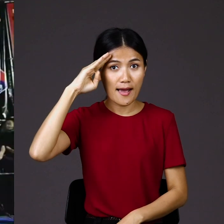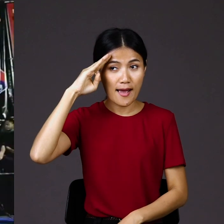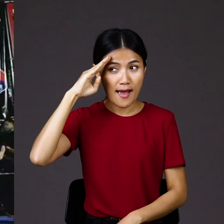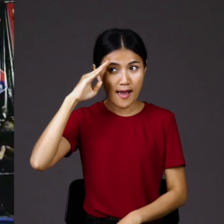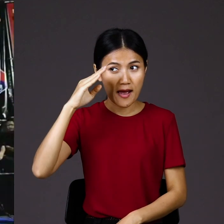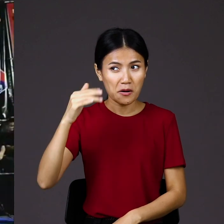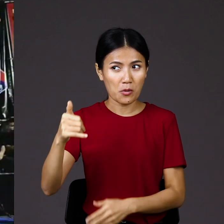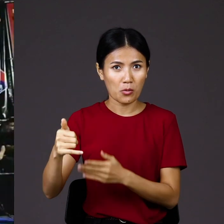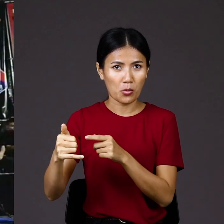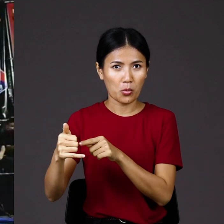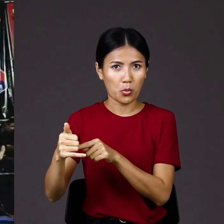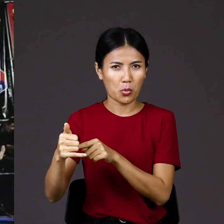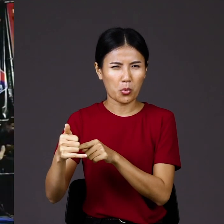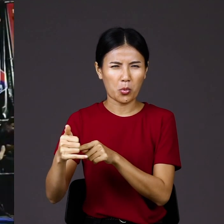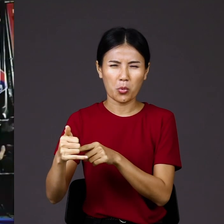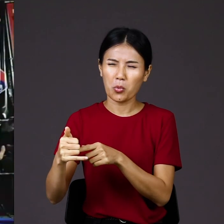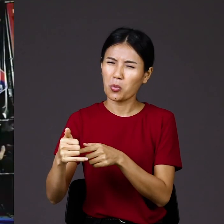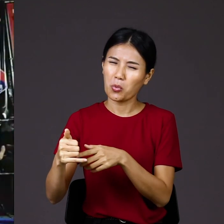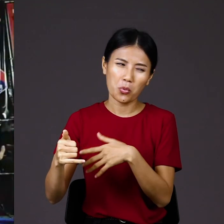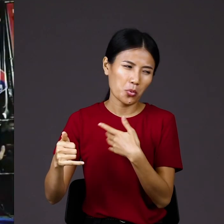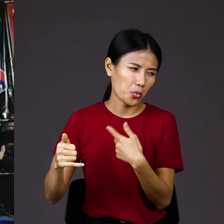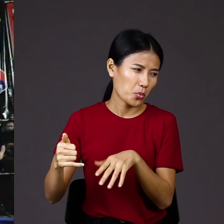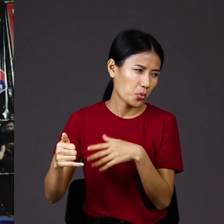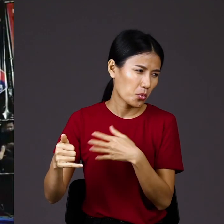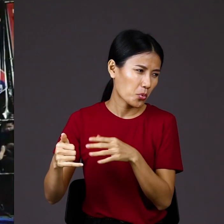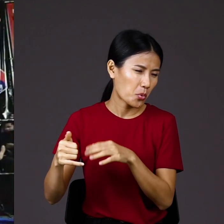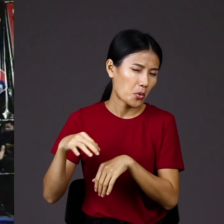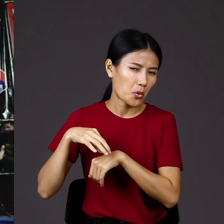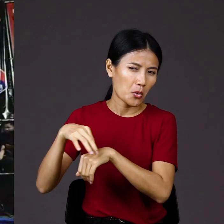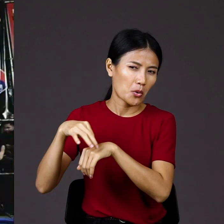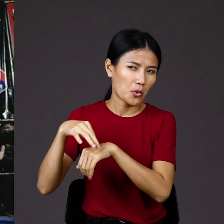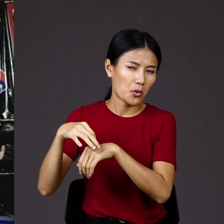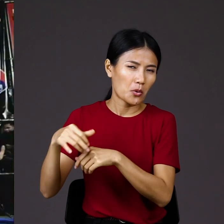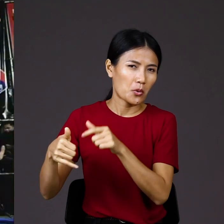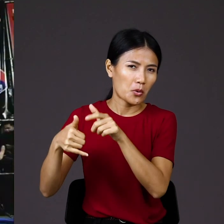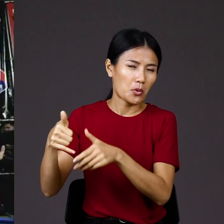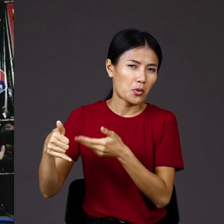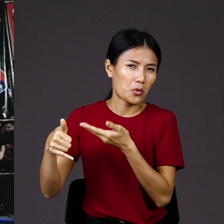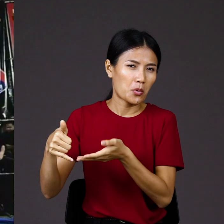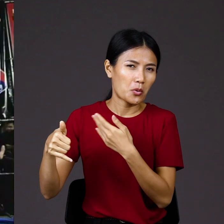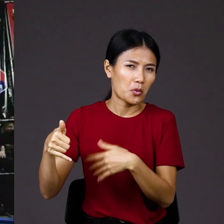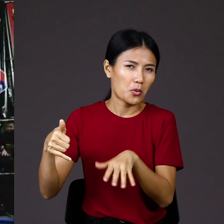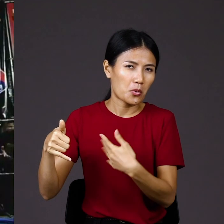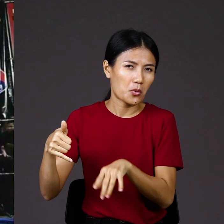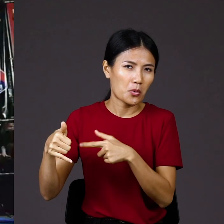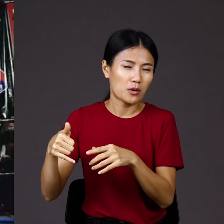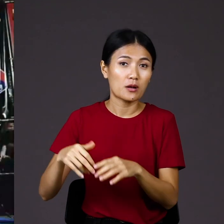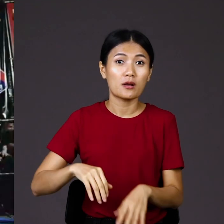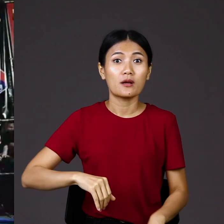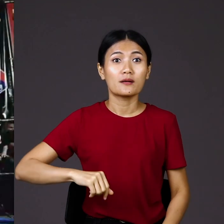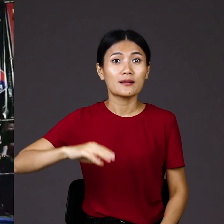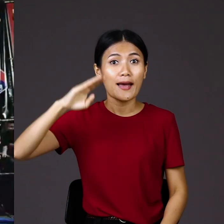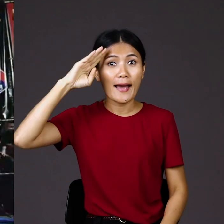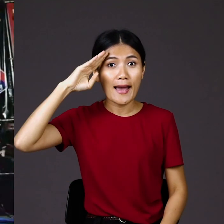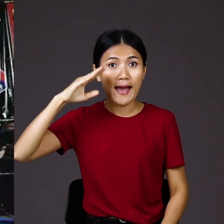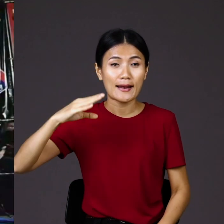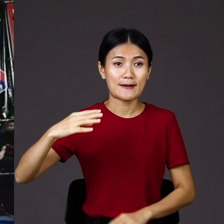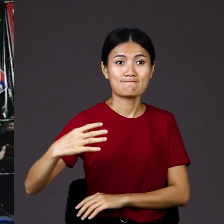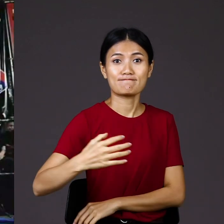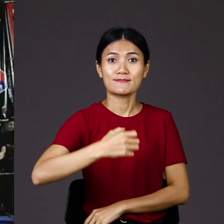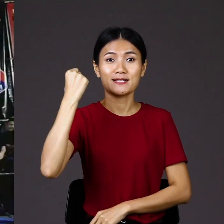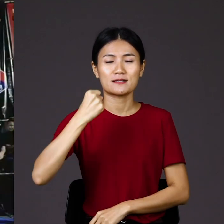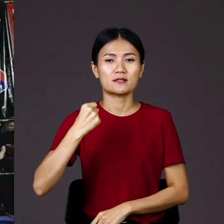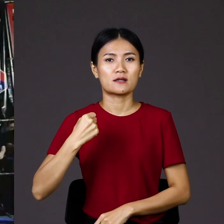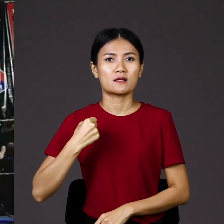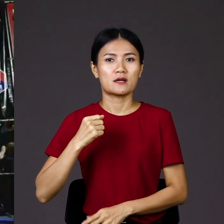พลเอกประยุทธ์จันทร์โอชานี่แกหนังเหนียวใช่เล่นนะครับที่ว่าเหนียวนั่นก็เพราะว่ารัฐประหารยึดอำน